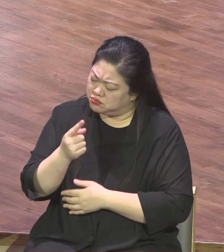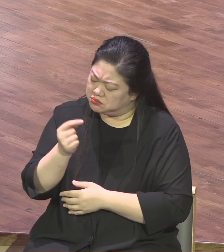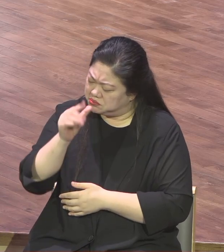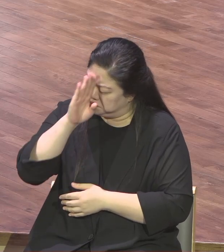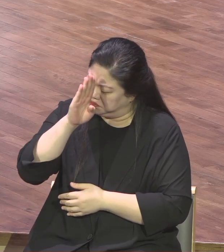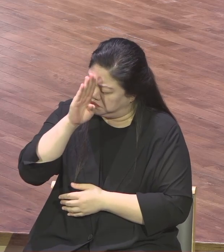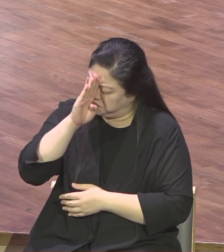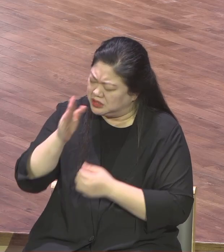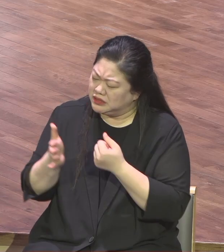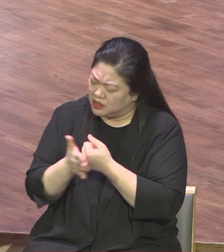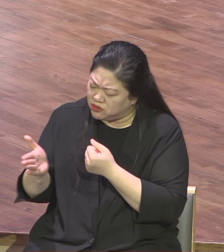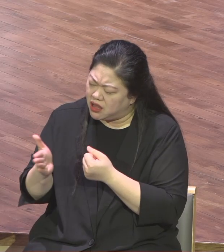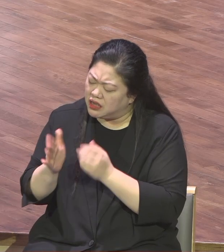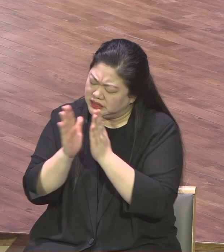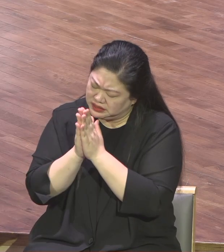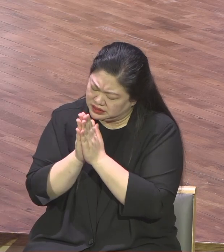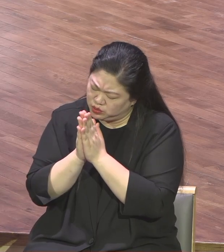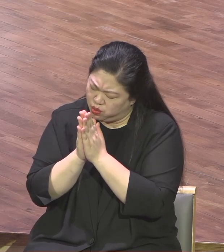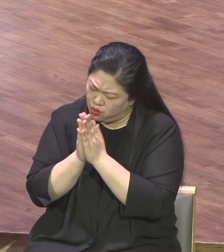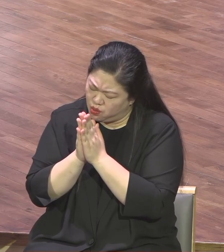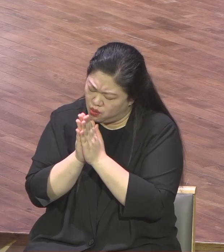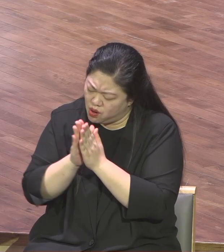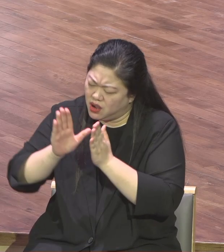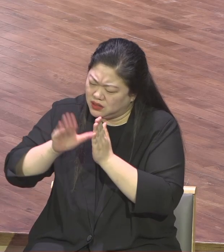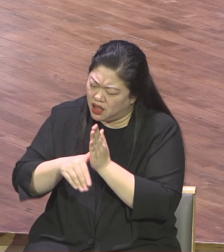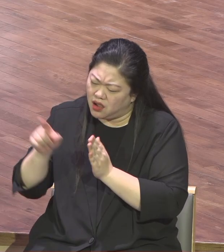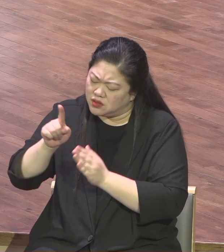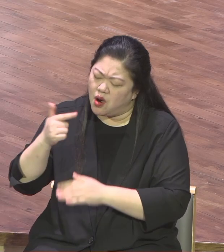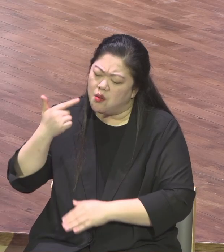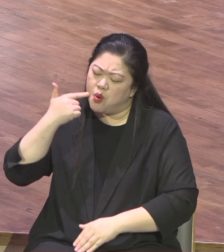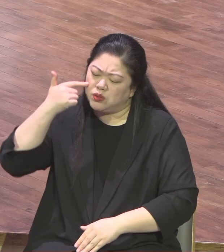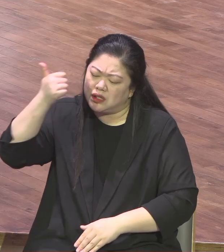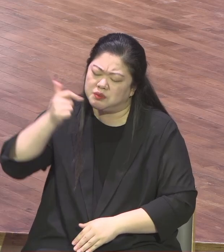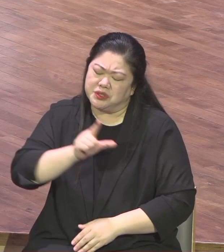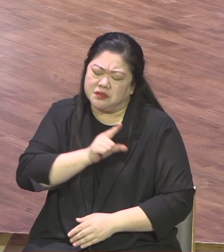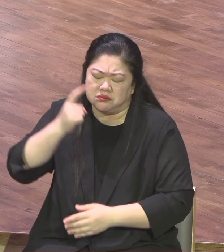그 목사 이름 부르면서 내가 그 사람을 선다 그래서